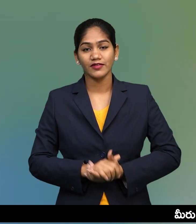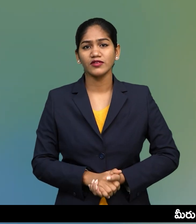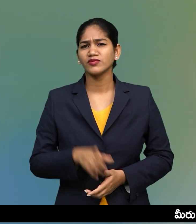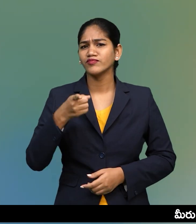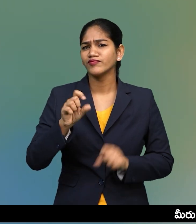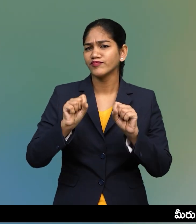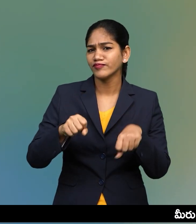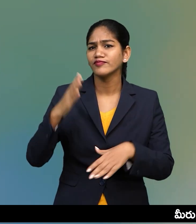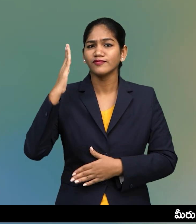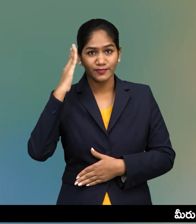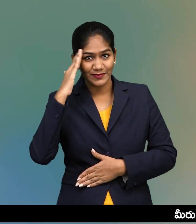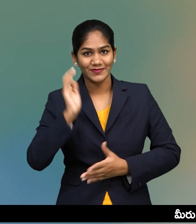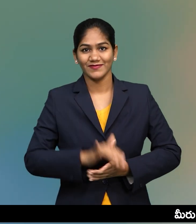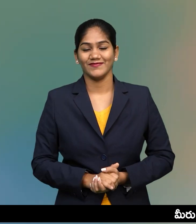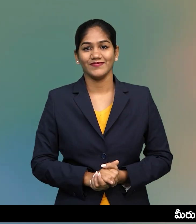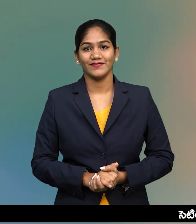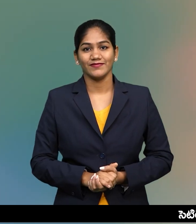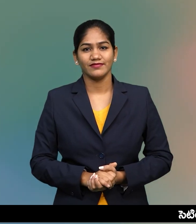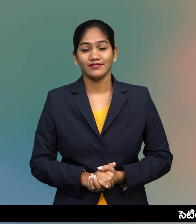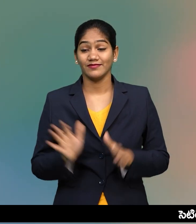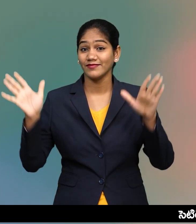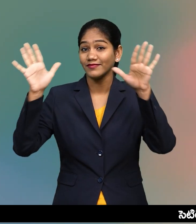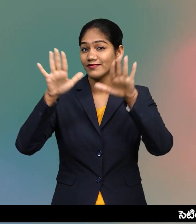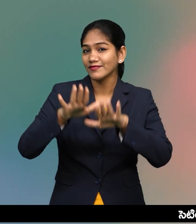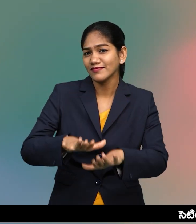మీరు తెలుసుకోగలుగుతారు. సెటిల్మెంట్ అంటే ఏమిటి?